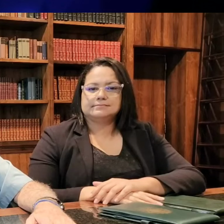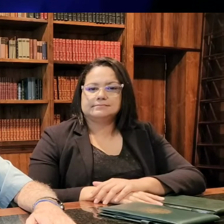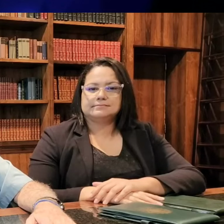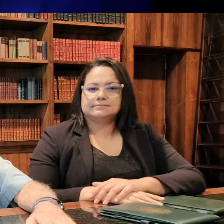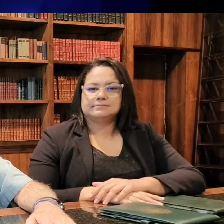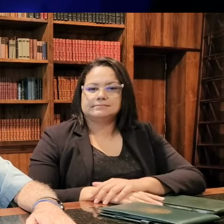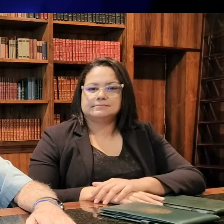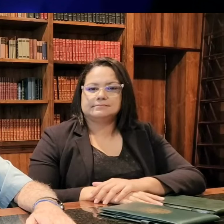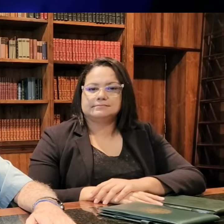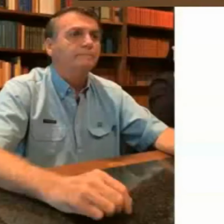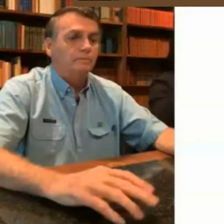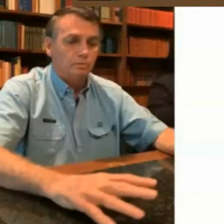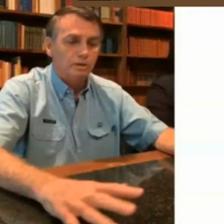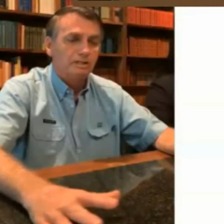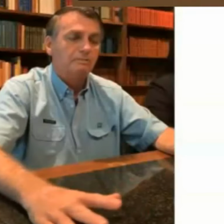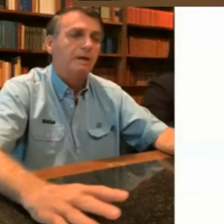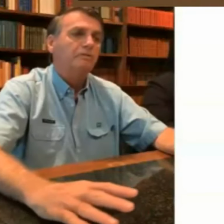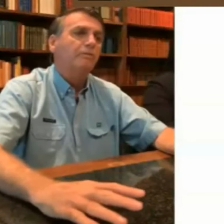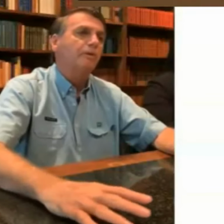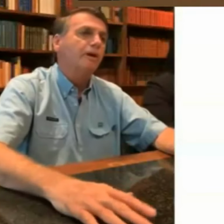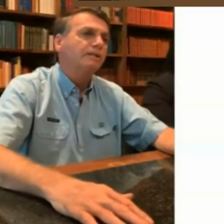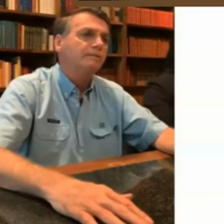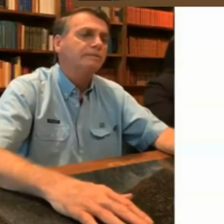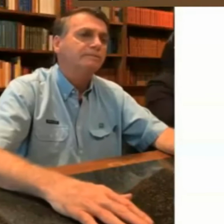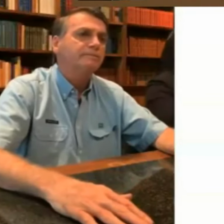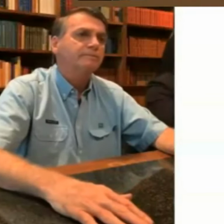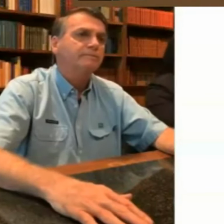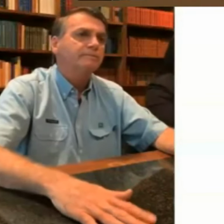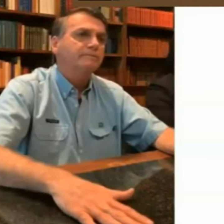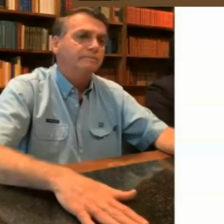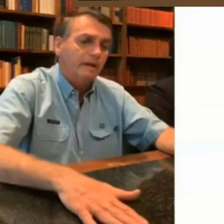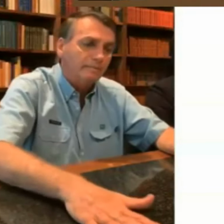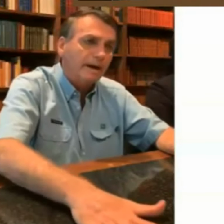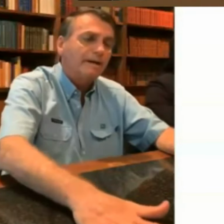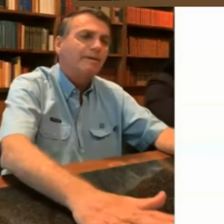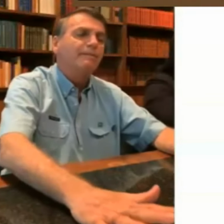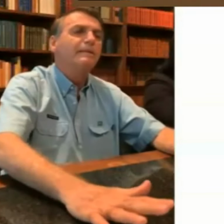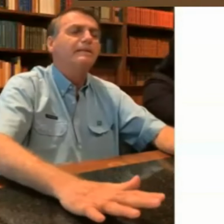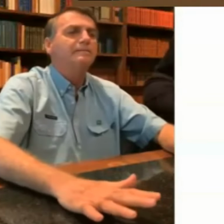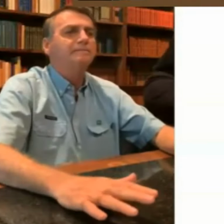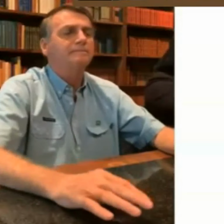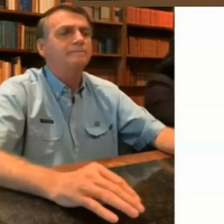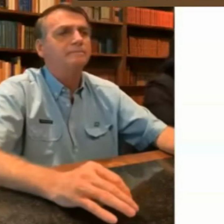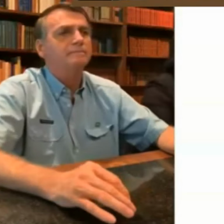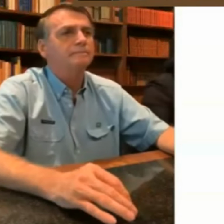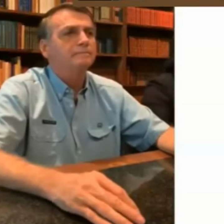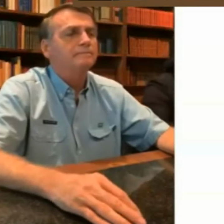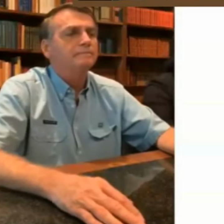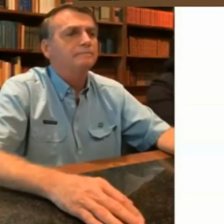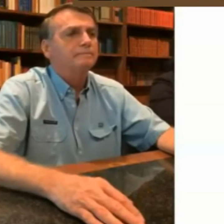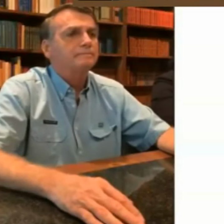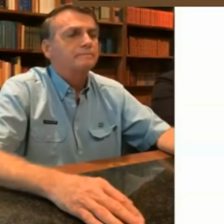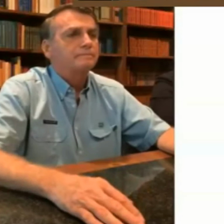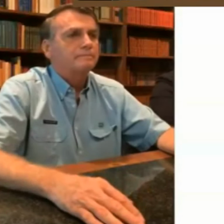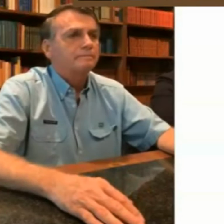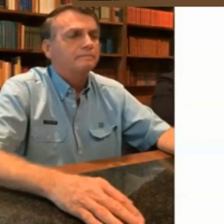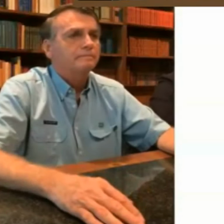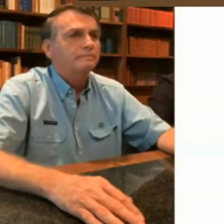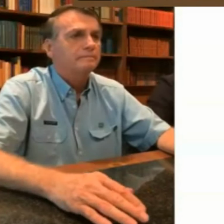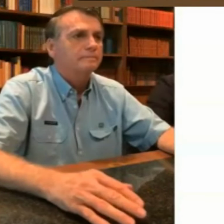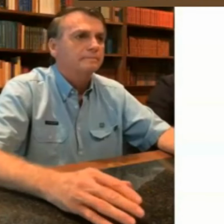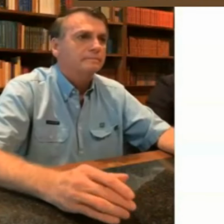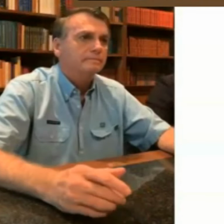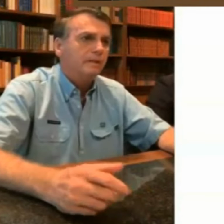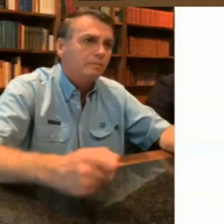parte. É que ele, quando a câmera diz, tira o foco do rosto dele, ele